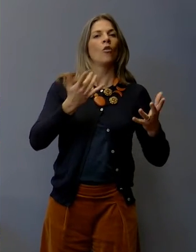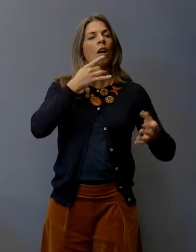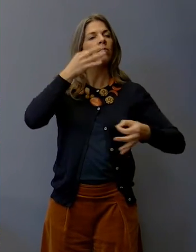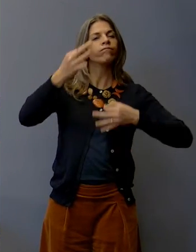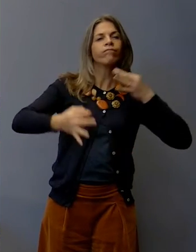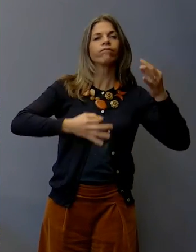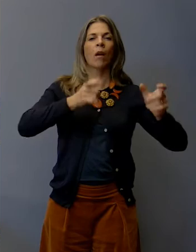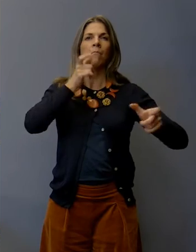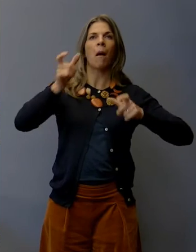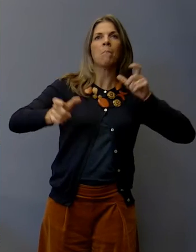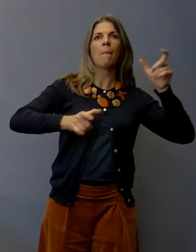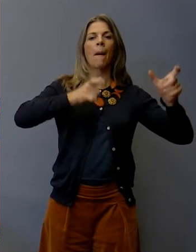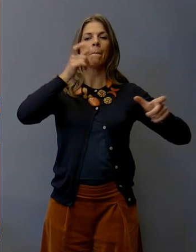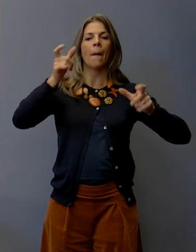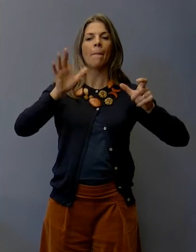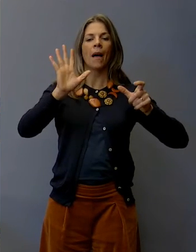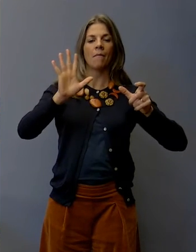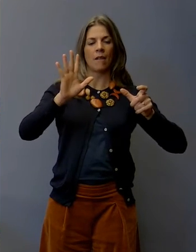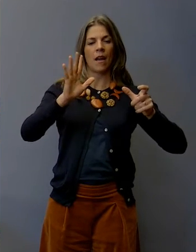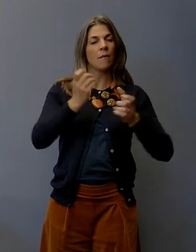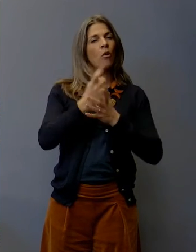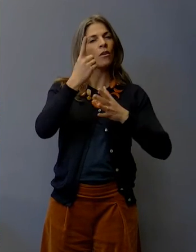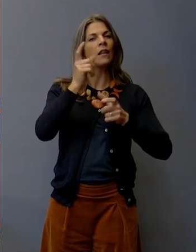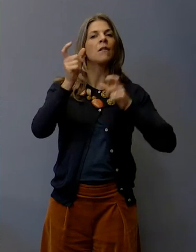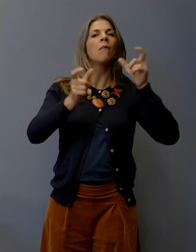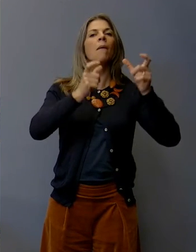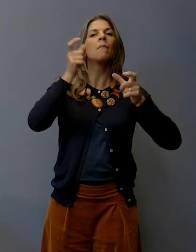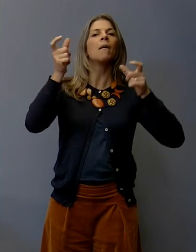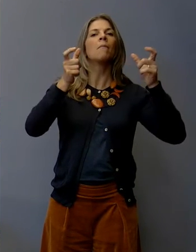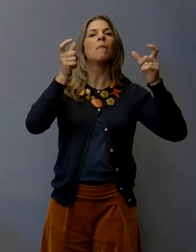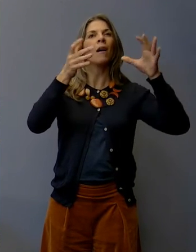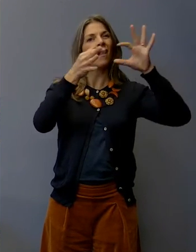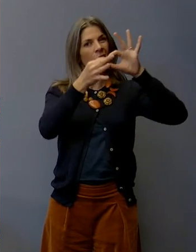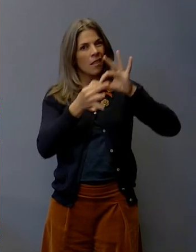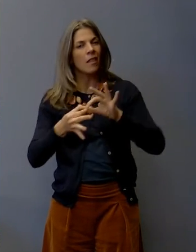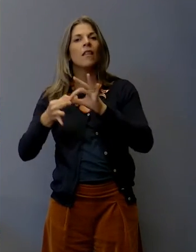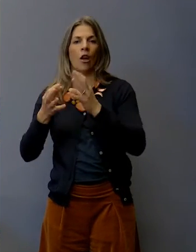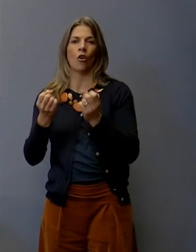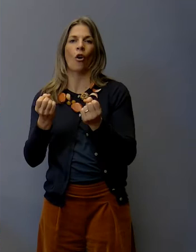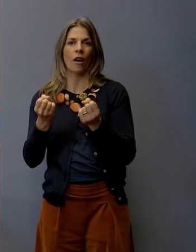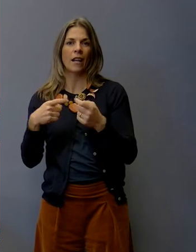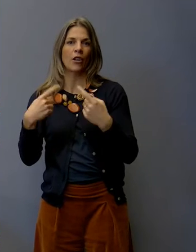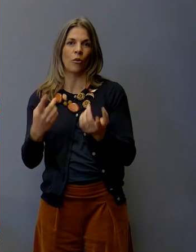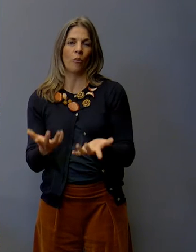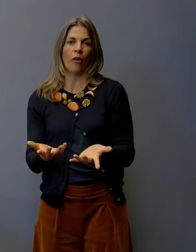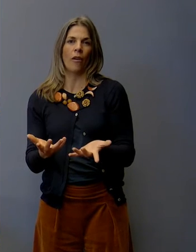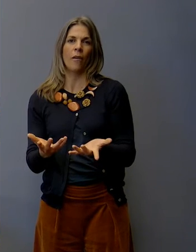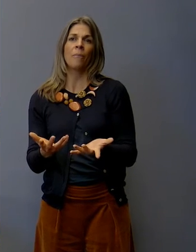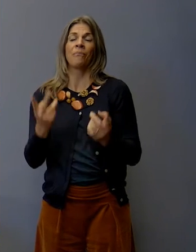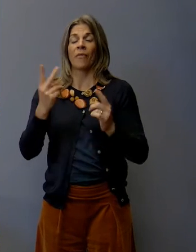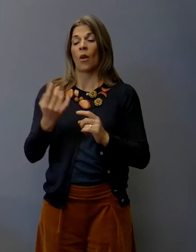ora oggi indubbiamente c'è stato un messaggio un po più sereno rispetto a quello di di questi ultimi tre anni